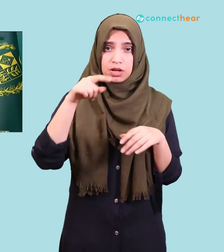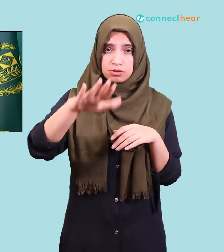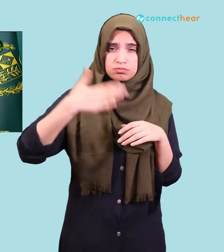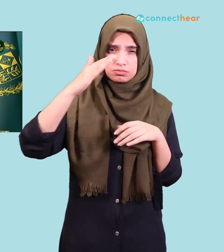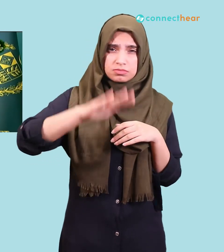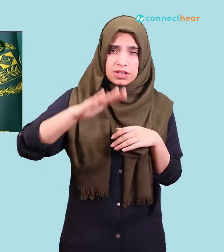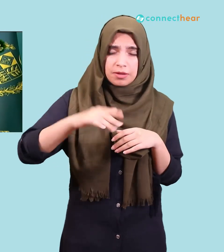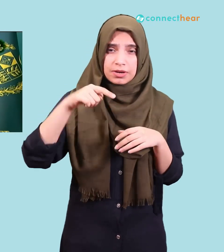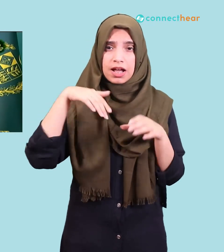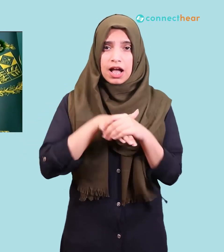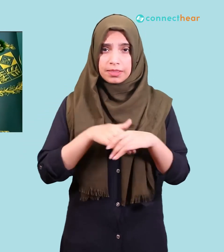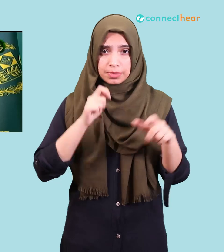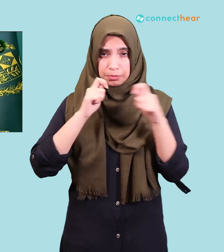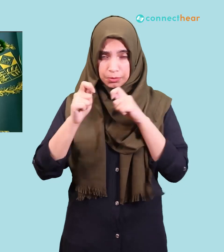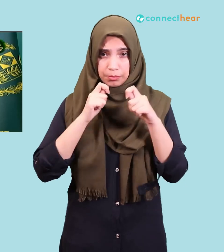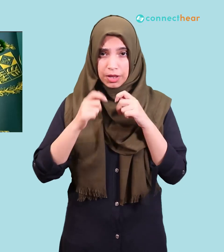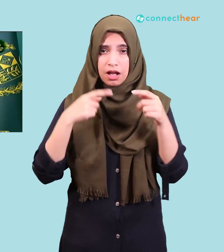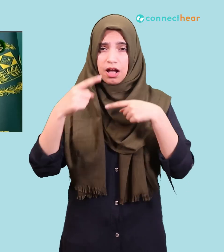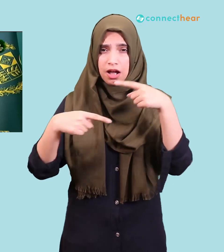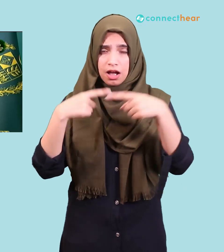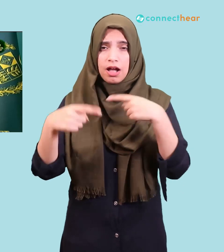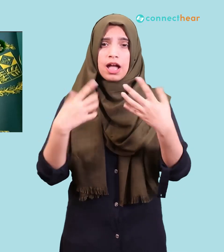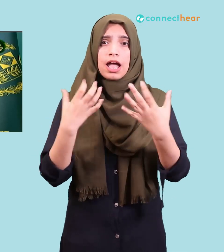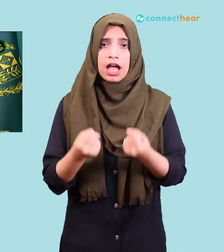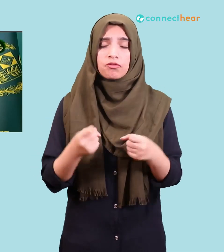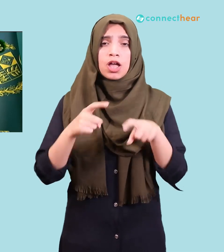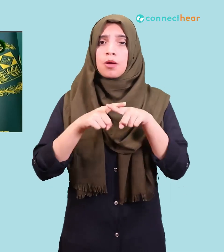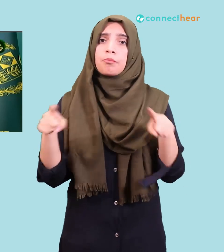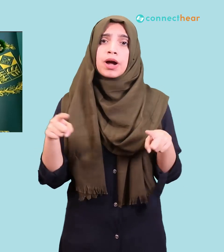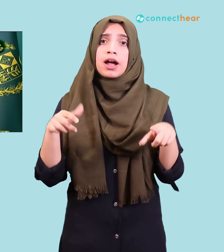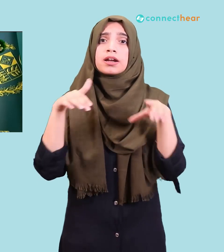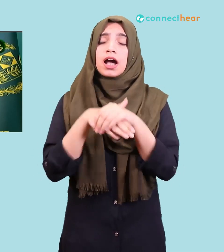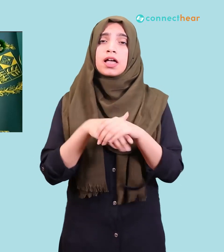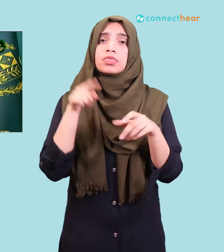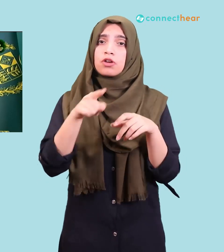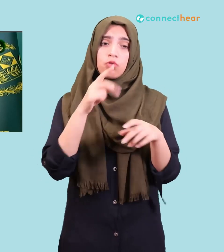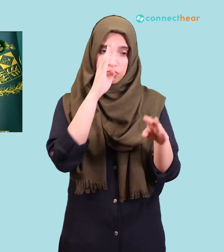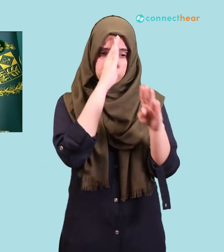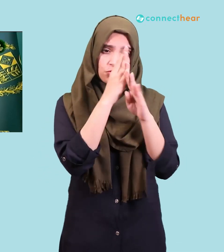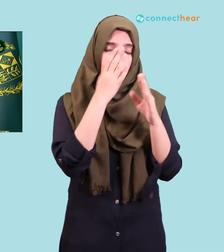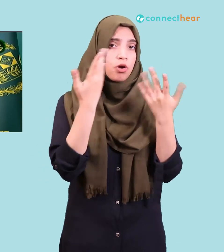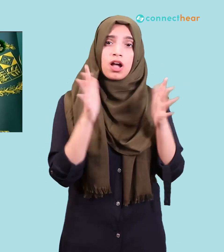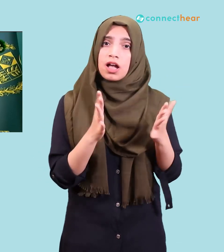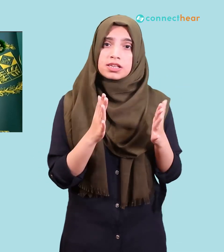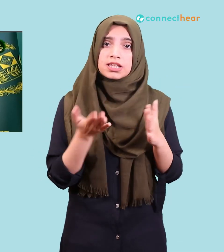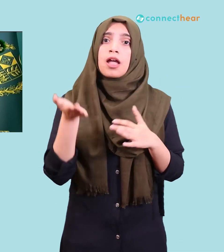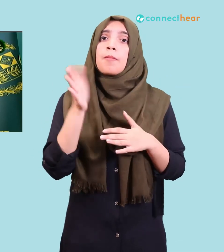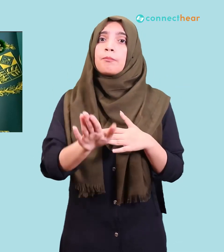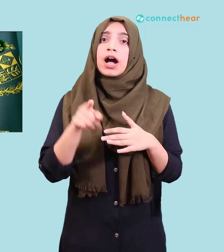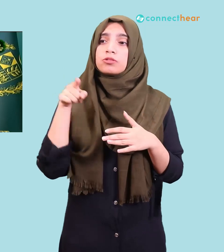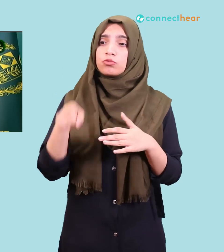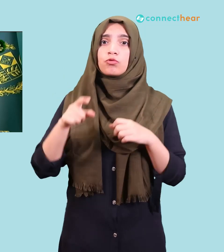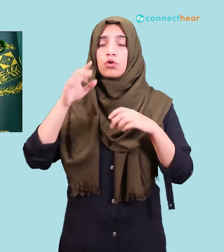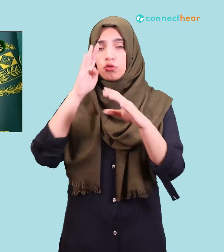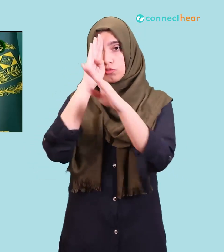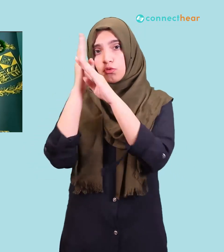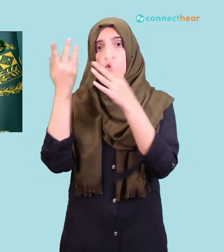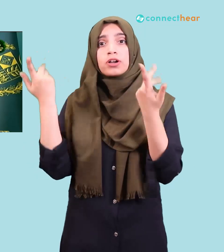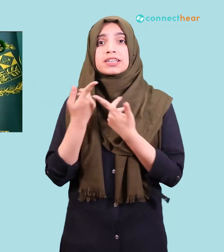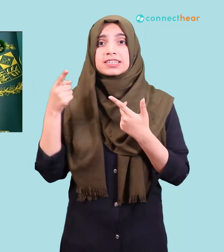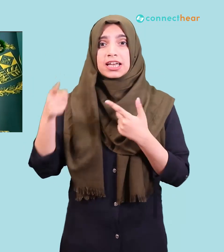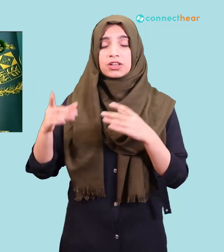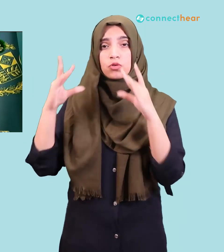ایشو کو. تو پتہ چلا کہ انہوں نے پہلے اناؤنس کر دیا کہ جی اب تو فرانس کا اگر ایمبیسڈر آپ واپس نہیں بھیجیں گے تو ہم سارے